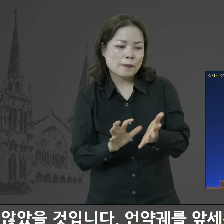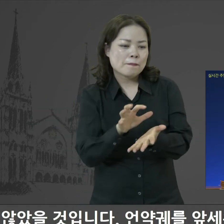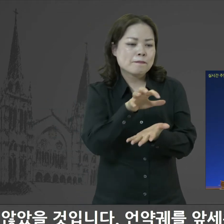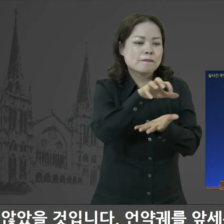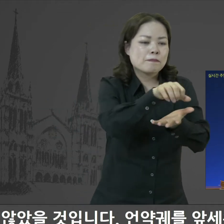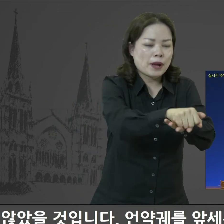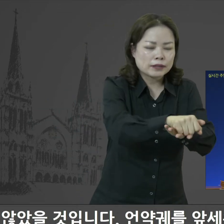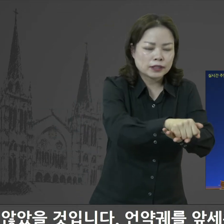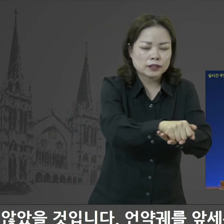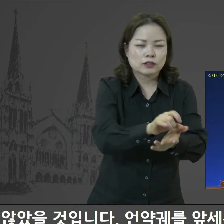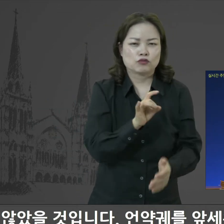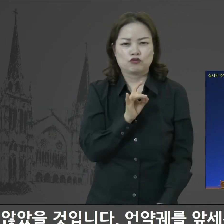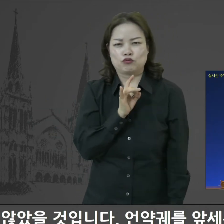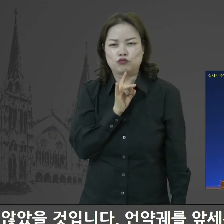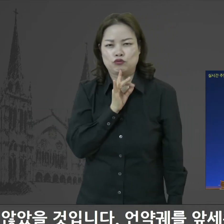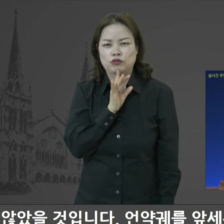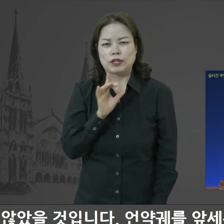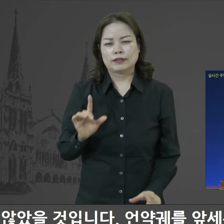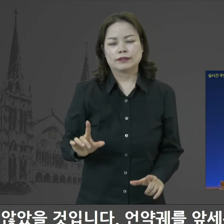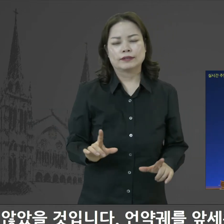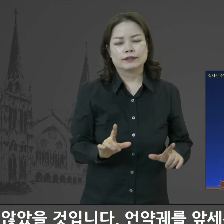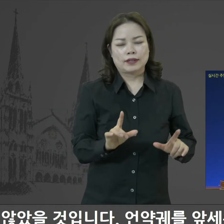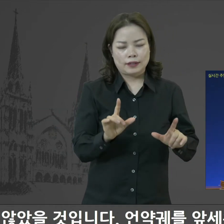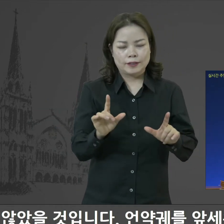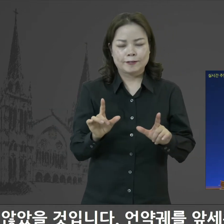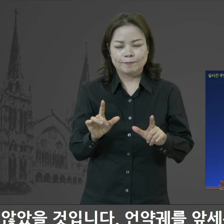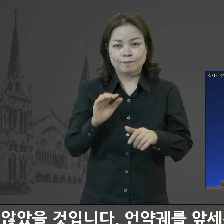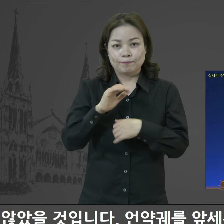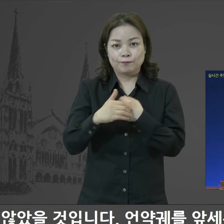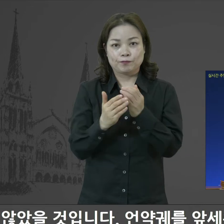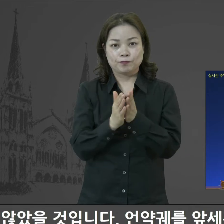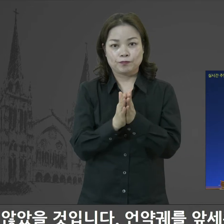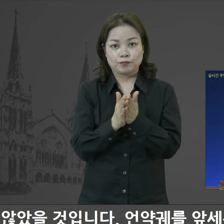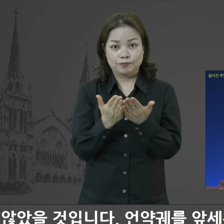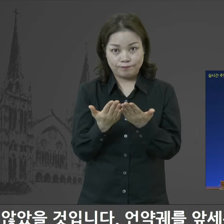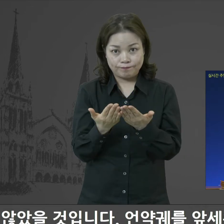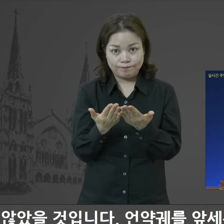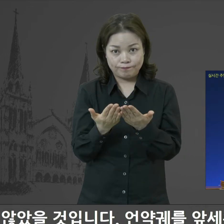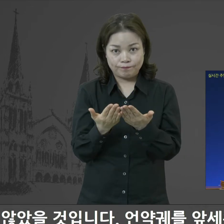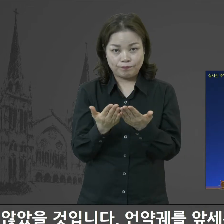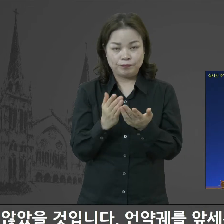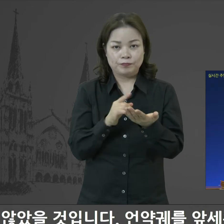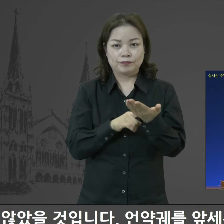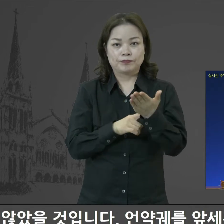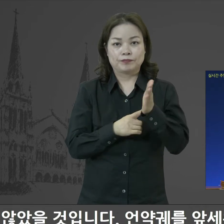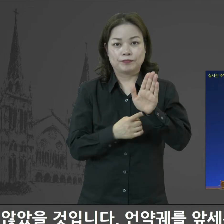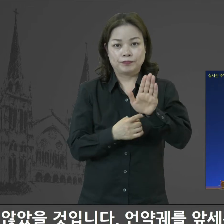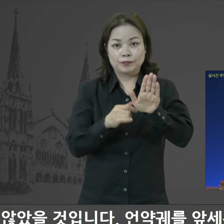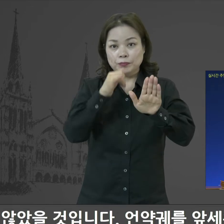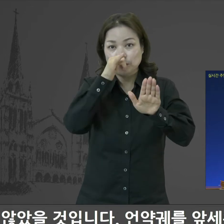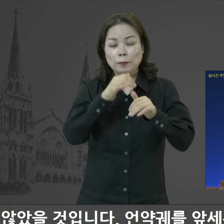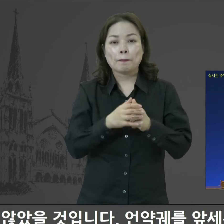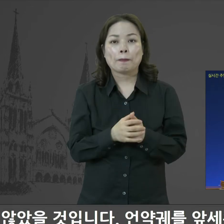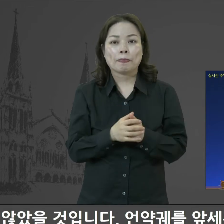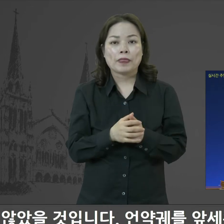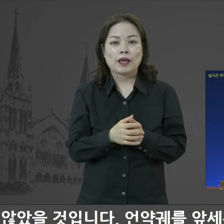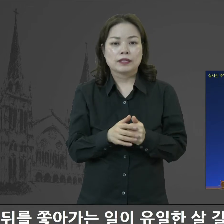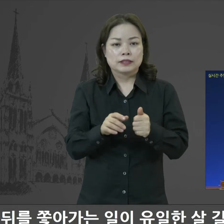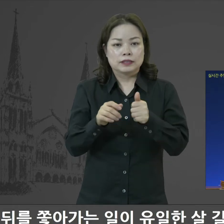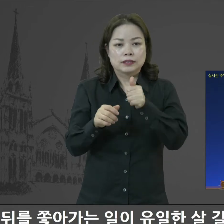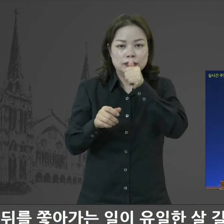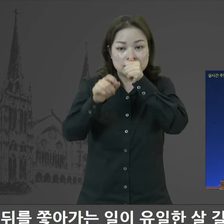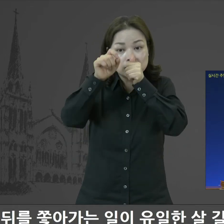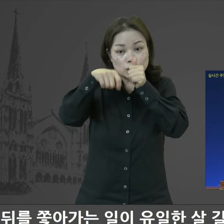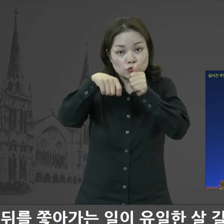가장 유일하고 그들이 살 길이라는 것을 오늘 성경은 우리에게 말씀하고 있다는 것이죠. 그래서 히브리서